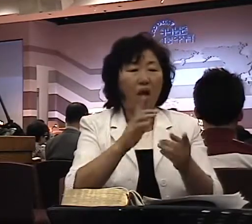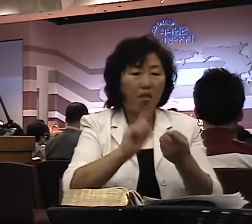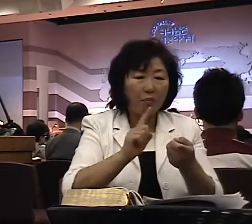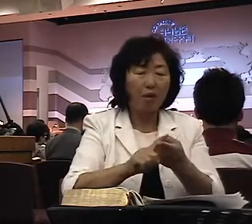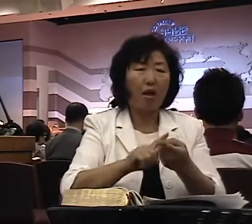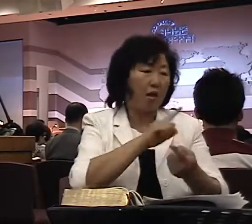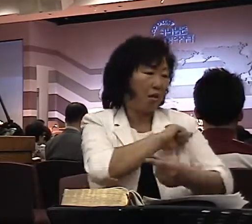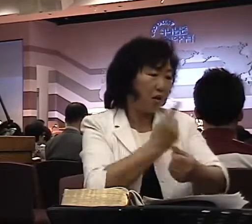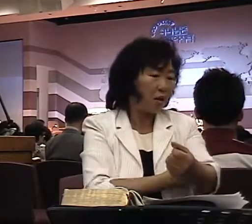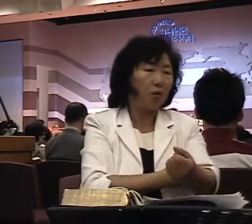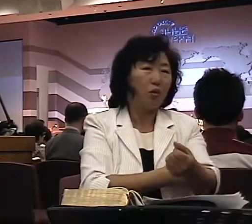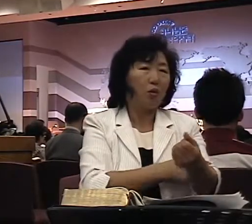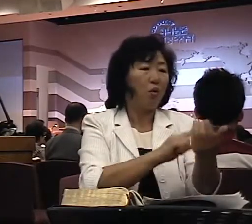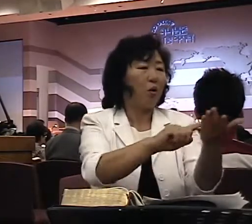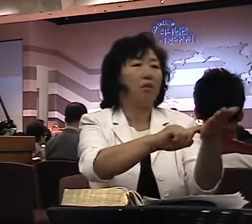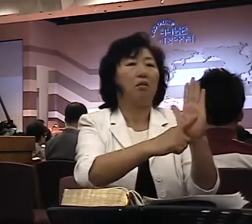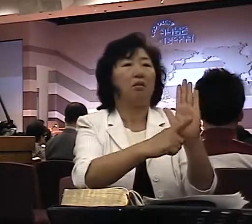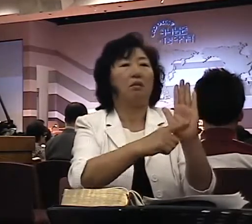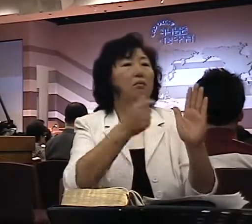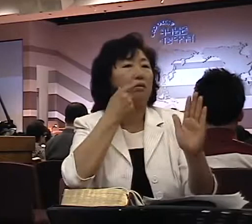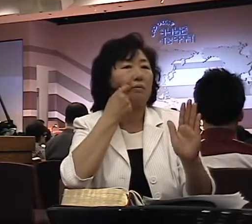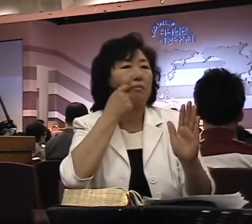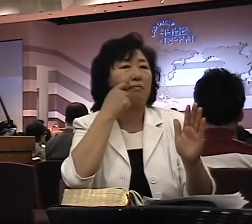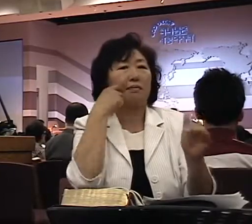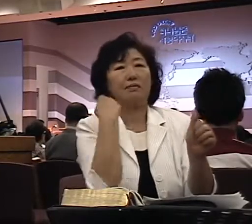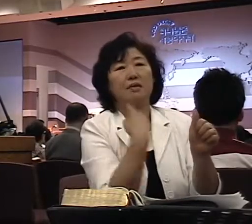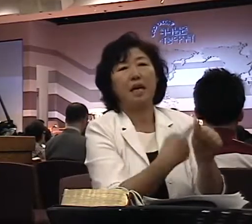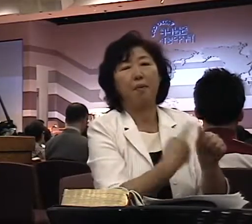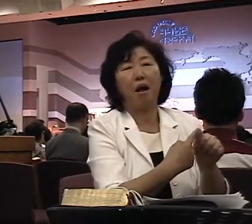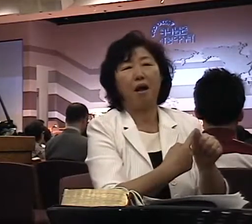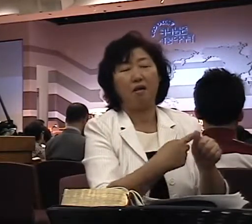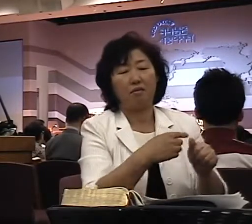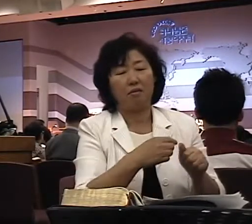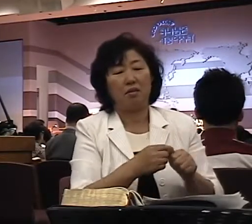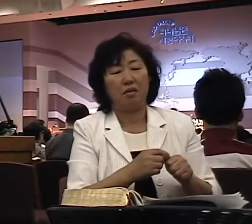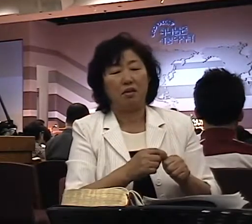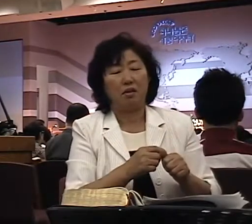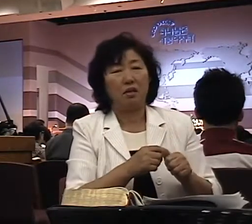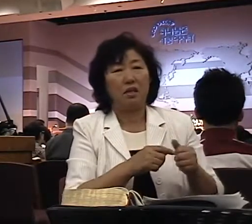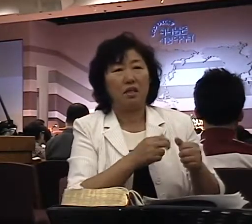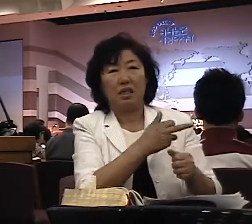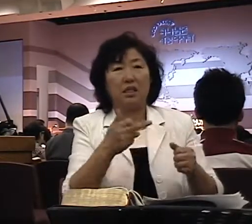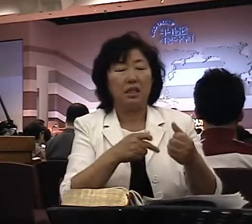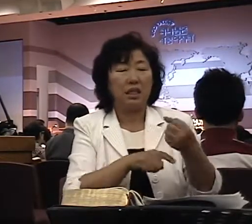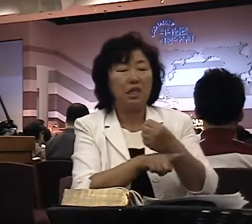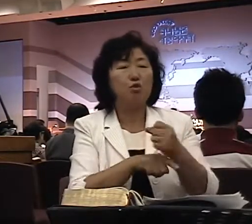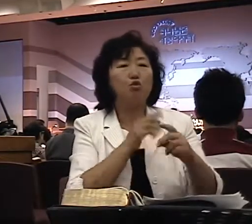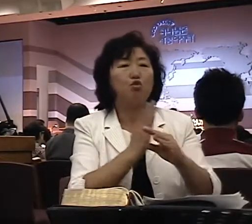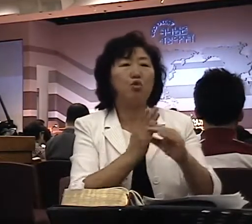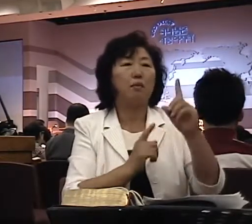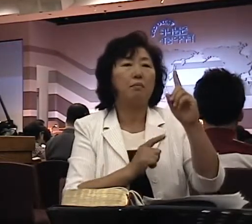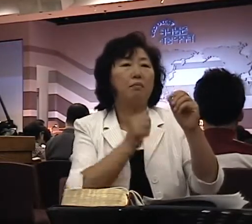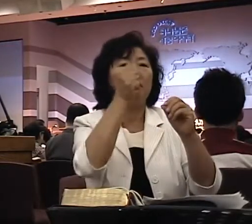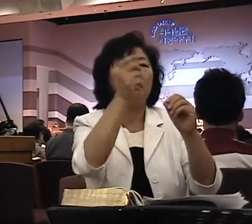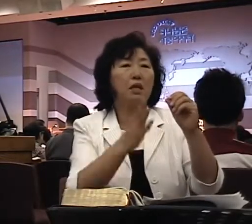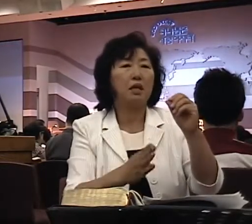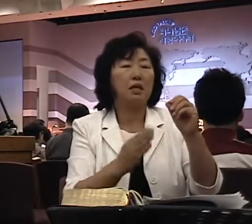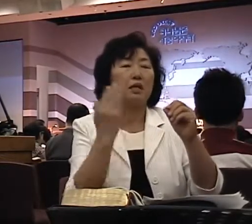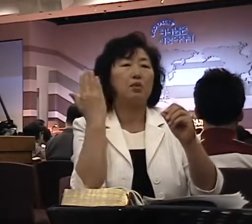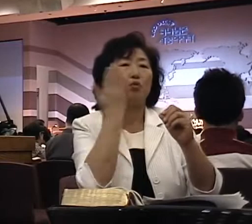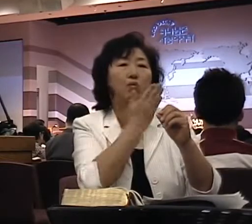못하고 사역도 못하는구나. 책망을 받는데 책망의 큰 이유 중에 몇 가지가 있는데 그 중에 하나가 순결성을 잃었던